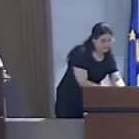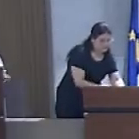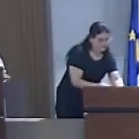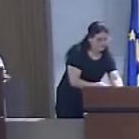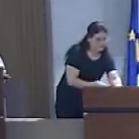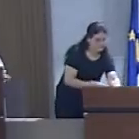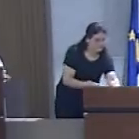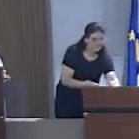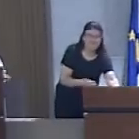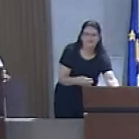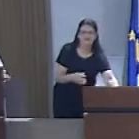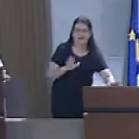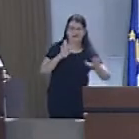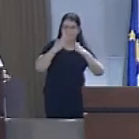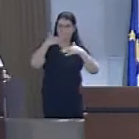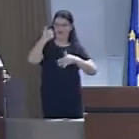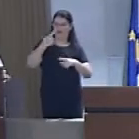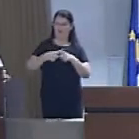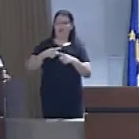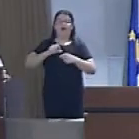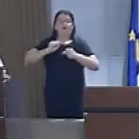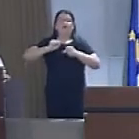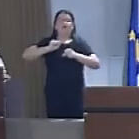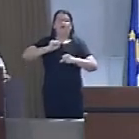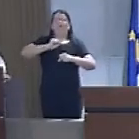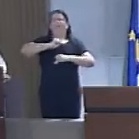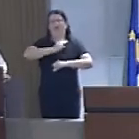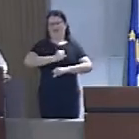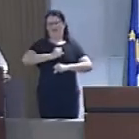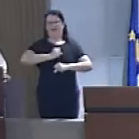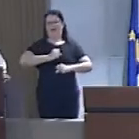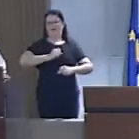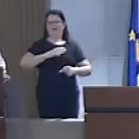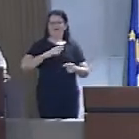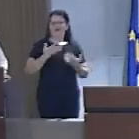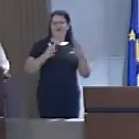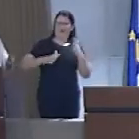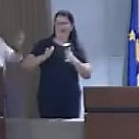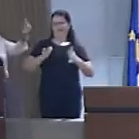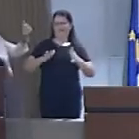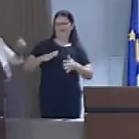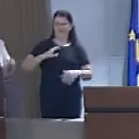porque eu vou me apoiar, porque sou 1,5 m, eu sou meio desaforada. André,